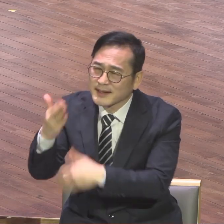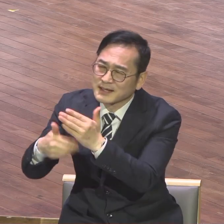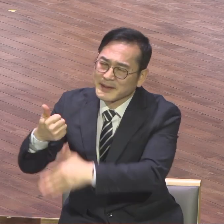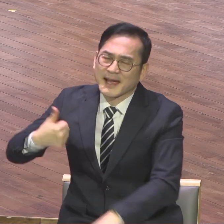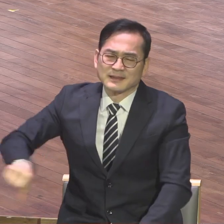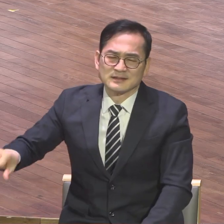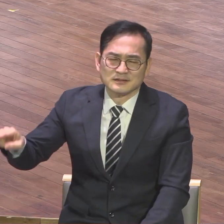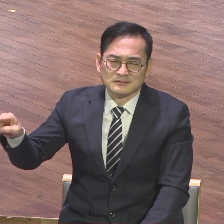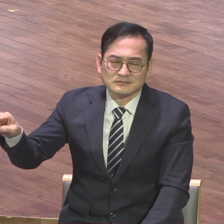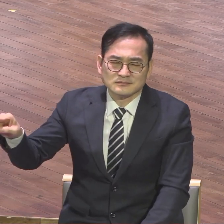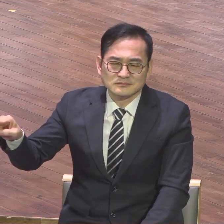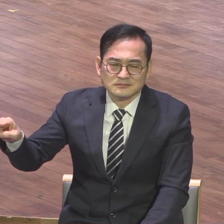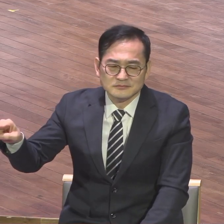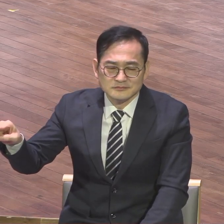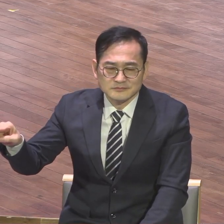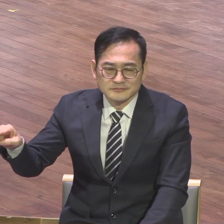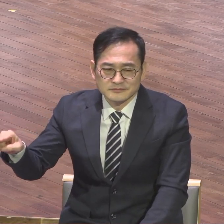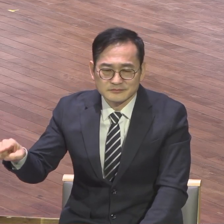아들.